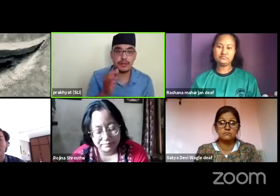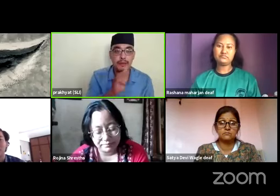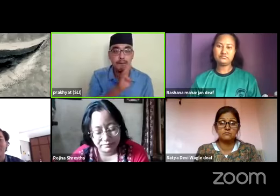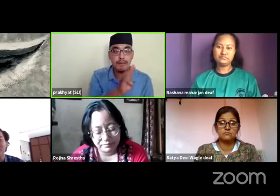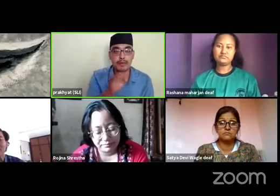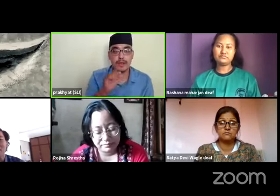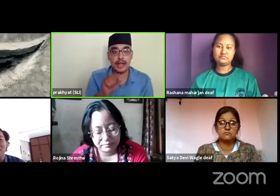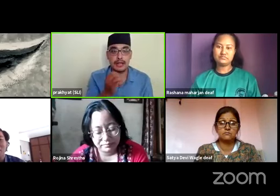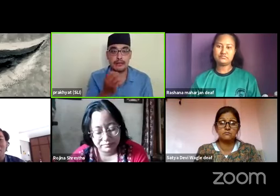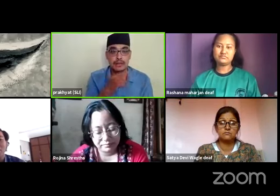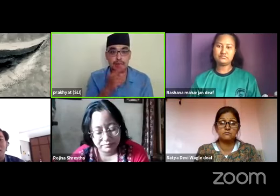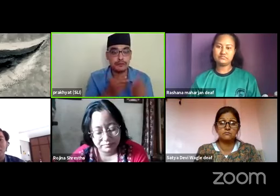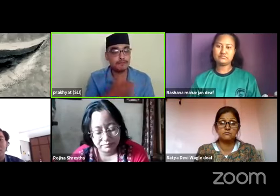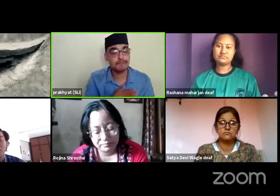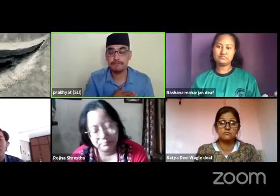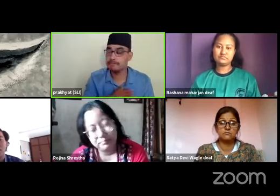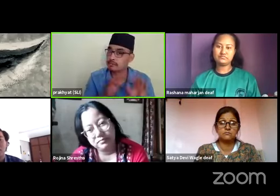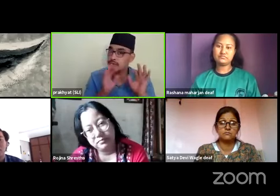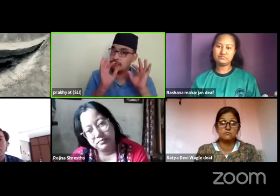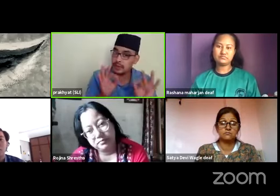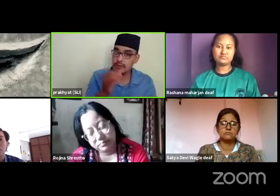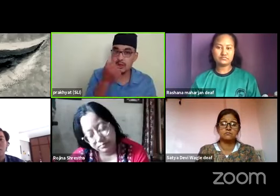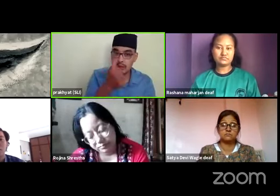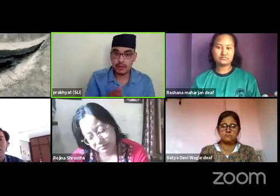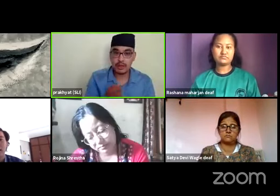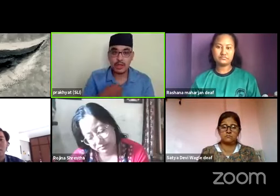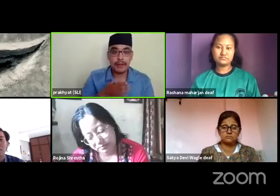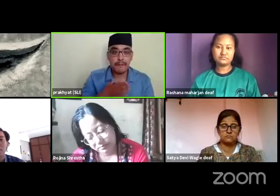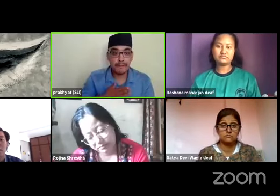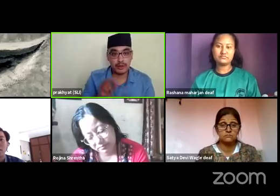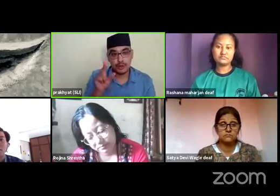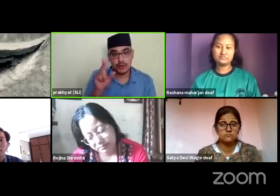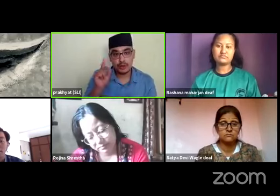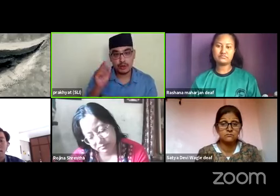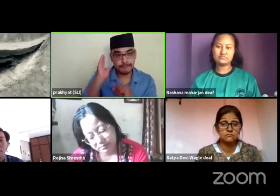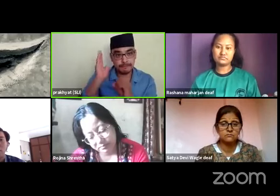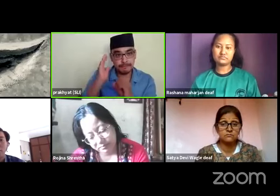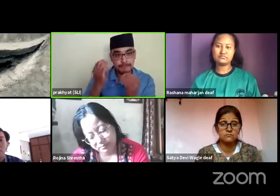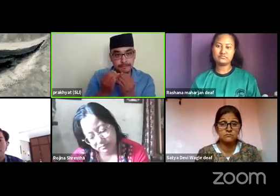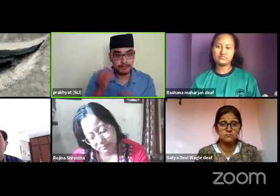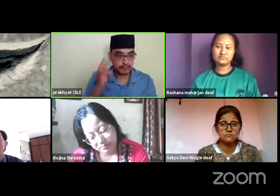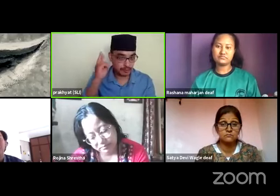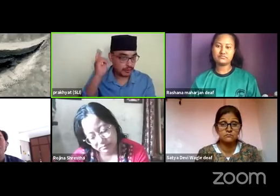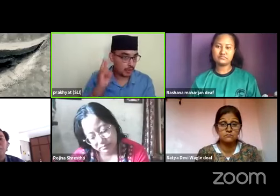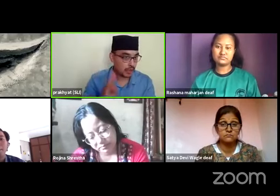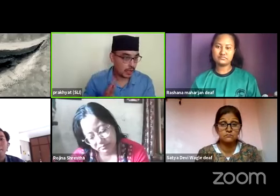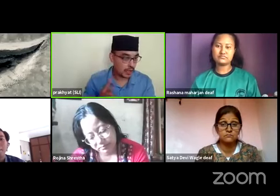छोयो. अब हाम्रो दोस्रो वक्ता हुनुहुन्छ रसना महर्जन.